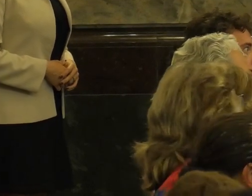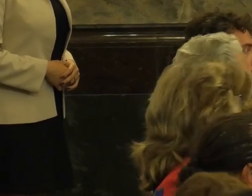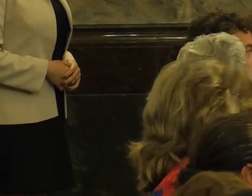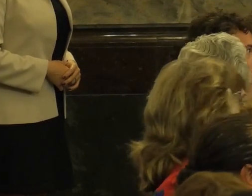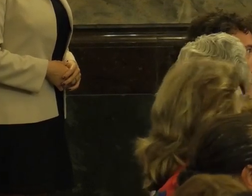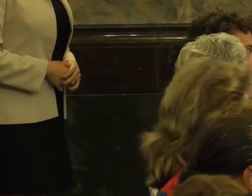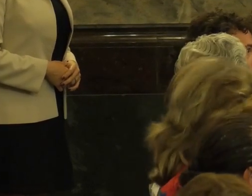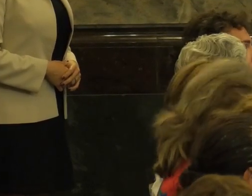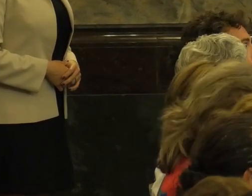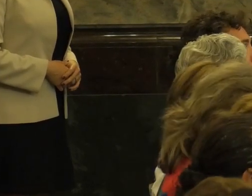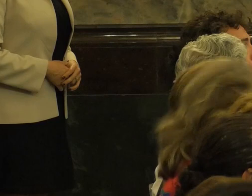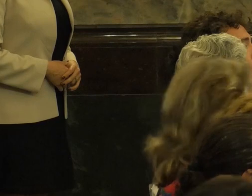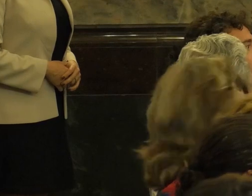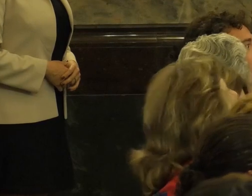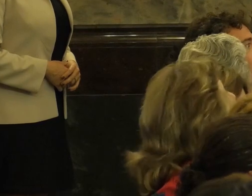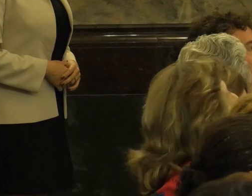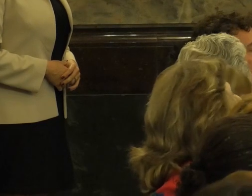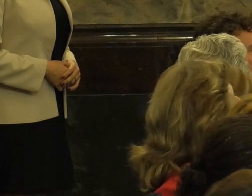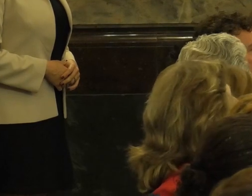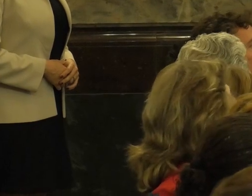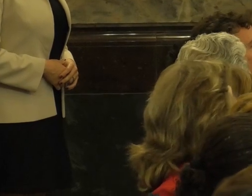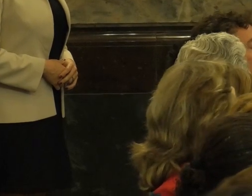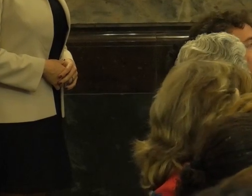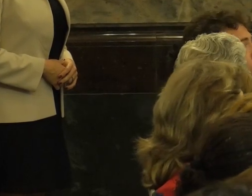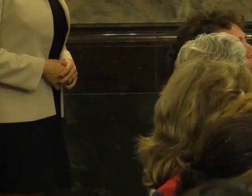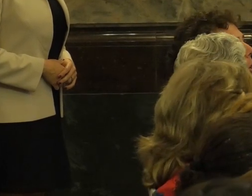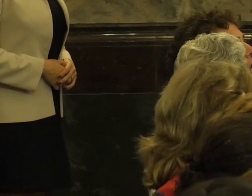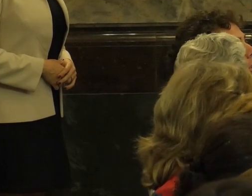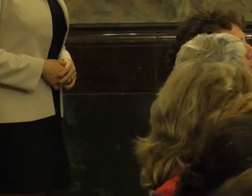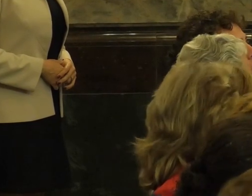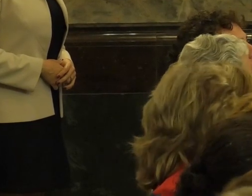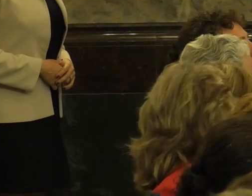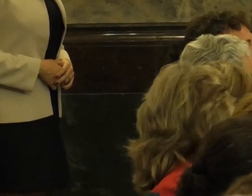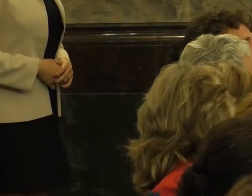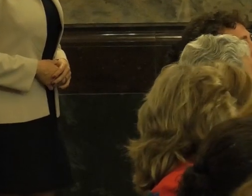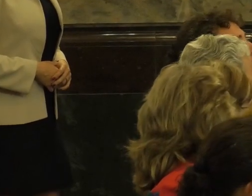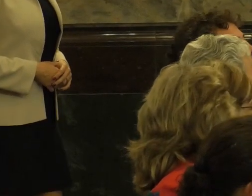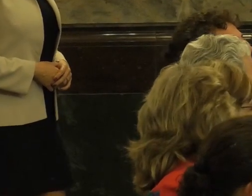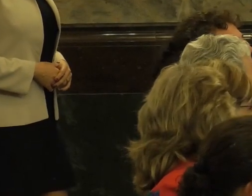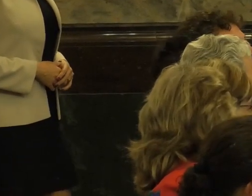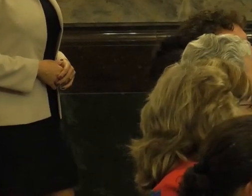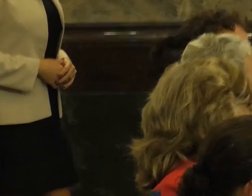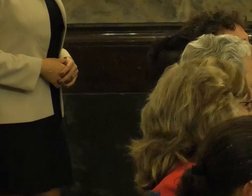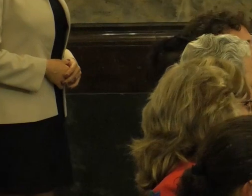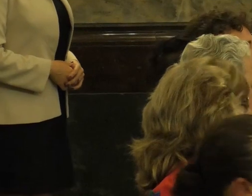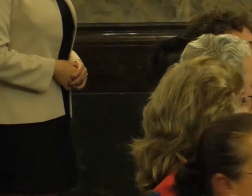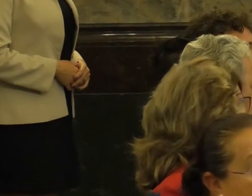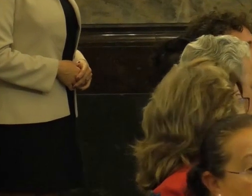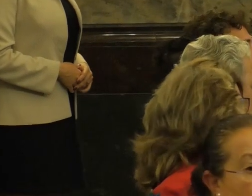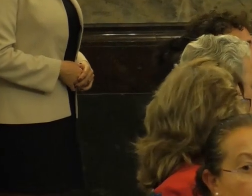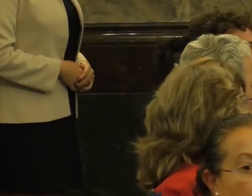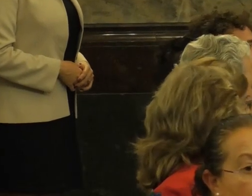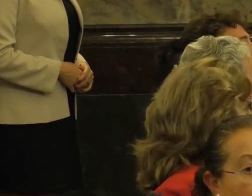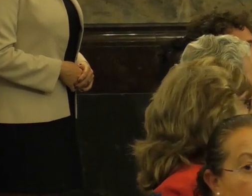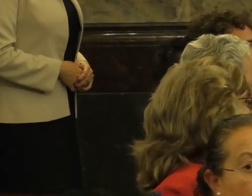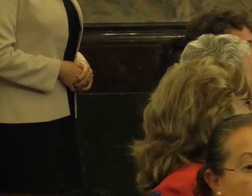mapear, identificar cómo funciona la ciencia en un área como la psicología. Y en esta región, en Latinoamérica,